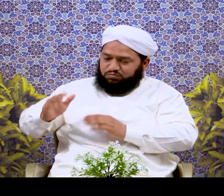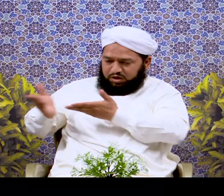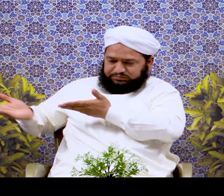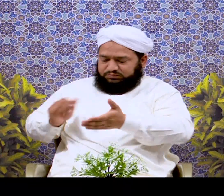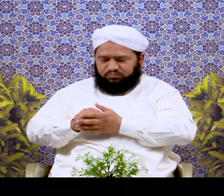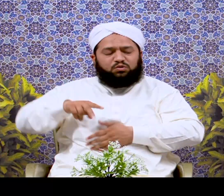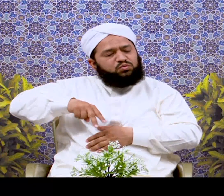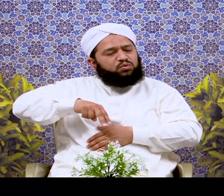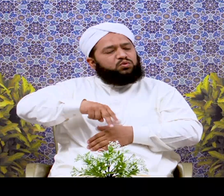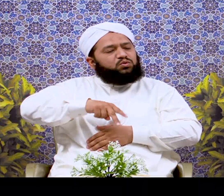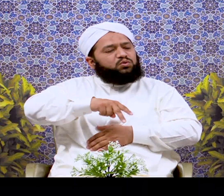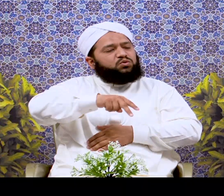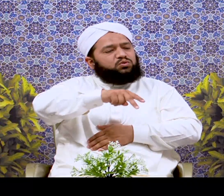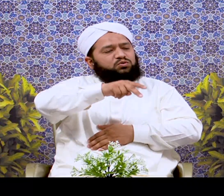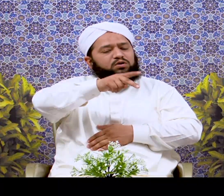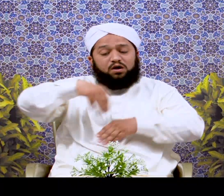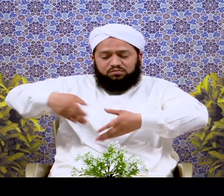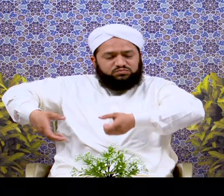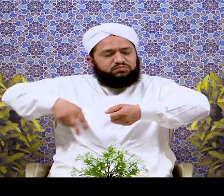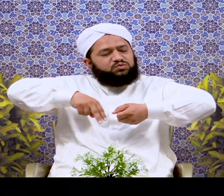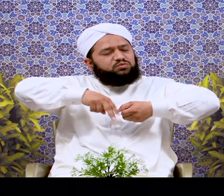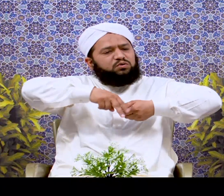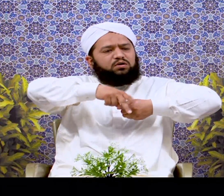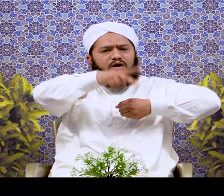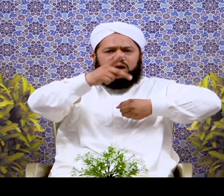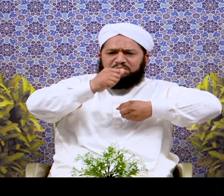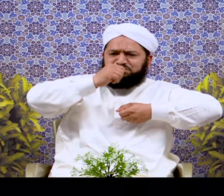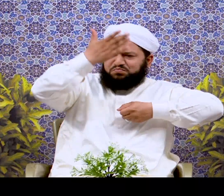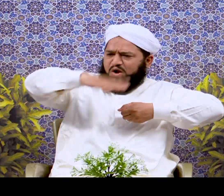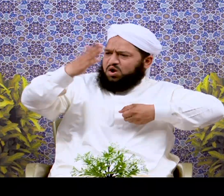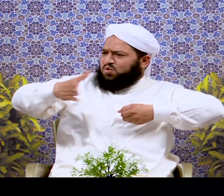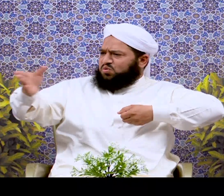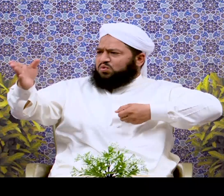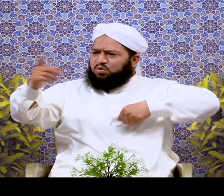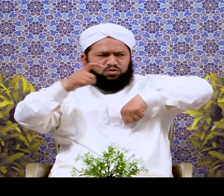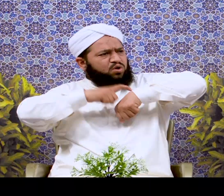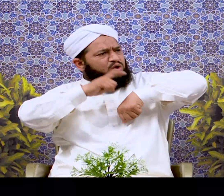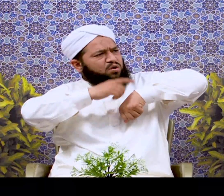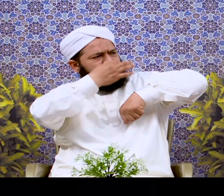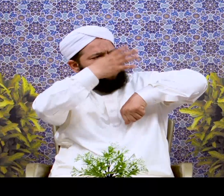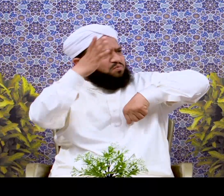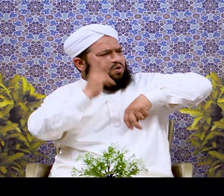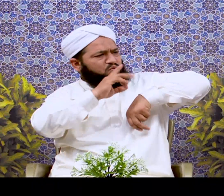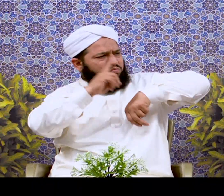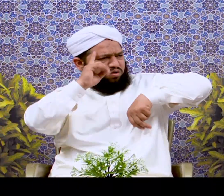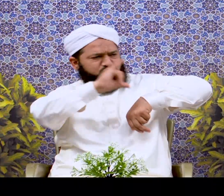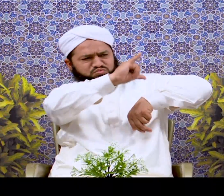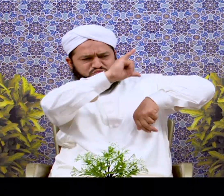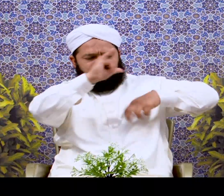پڑے۔ راستے میں دریائے دجلہ کے قریب سے گزر ہوا، سوچا ابھی کافی وقت ہے، کیوں نہ غسل کر لوں۔ کپڑے اتار کر کنارے پر